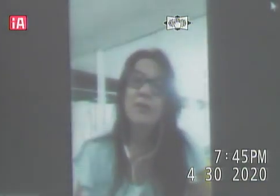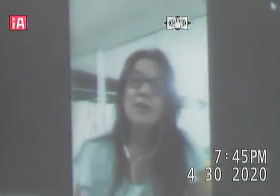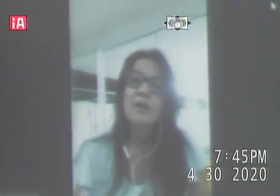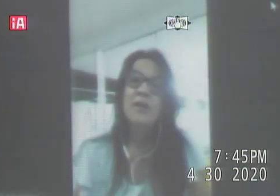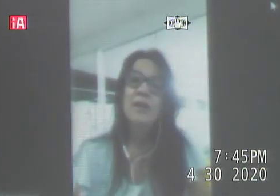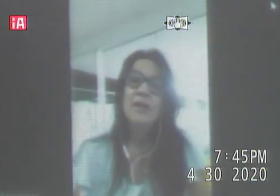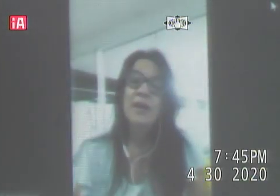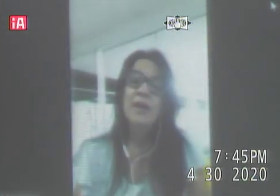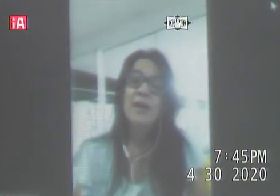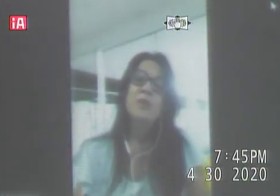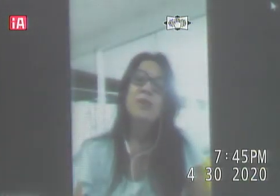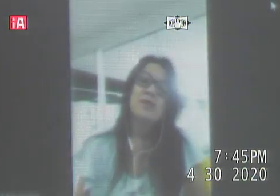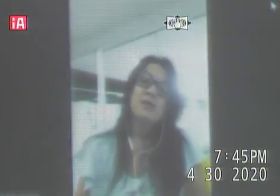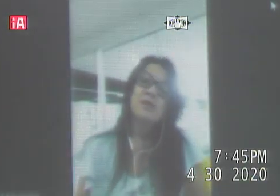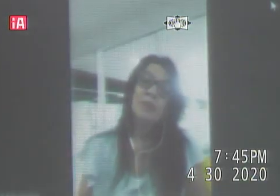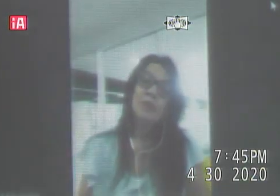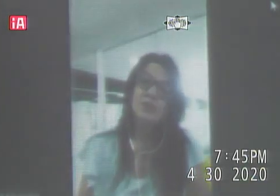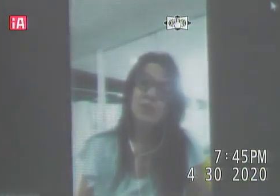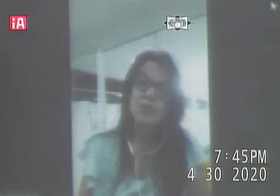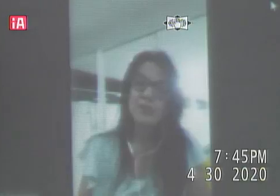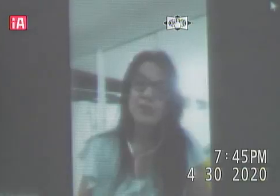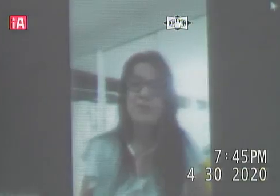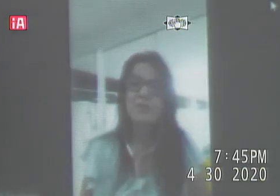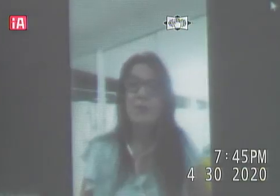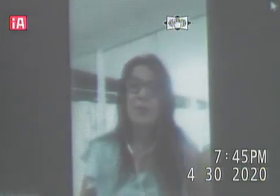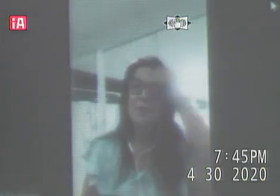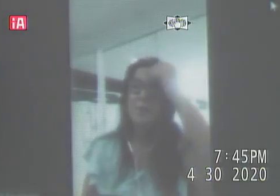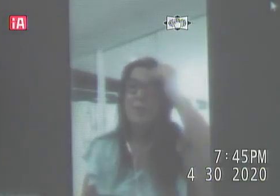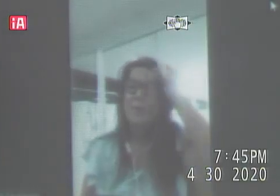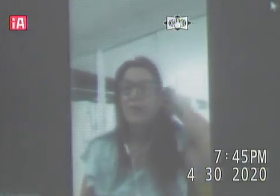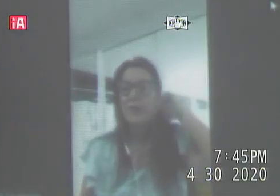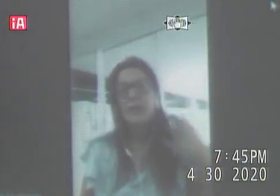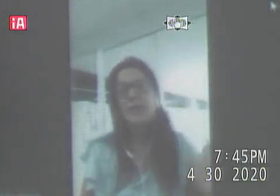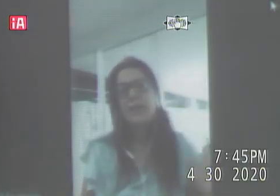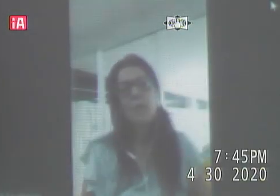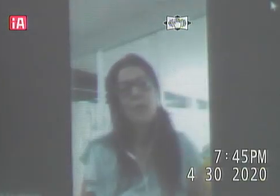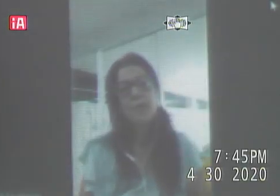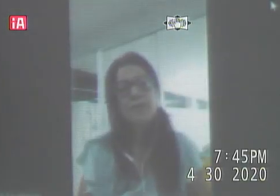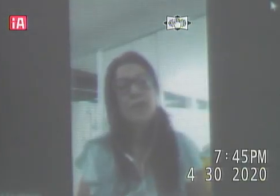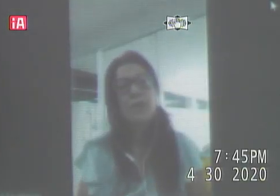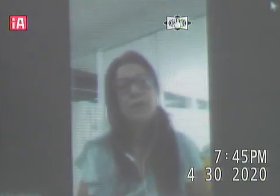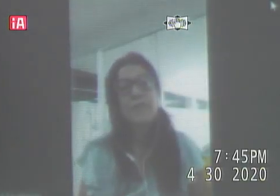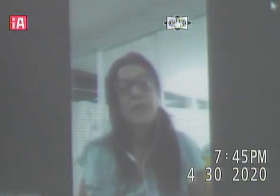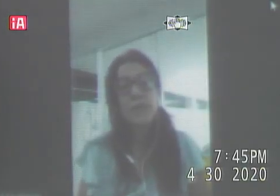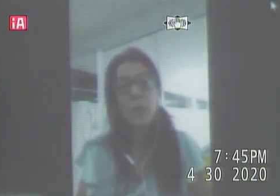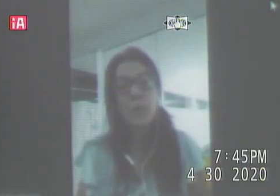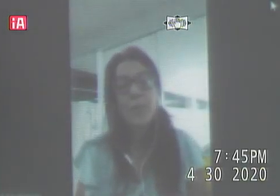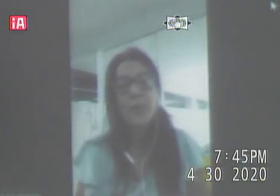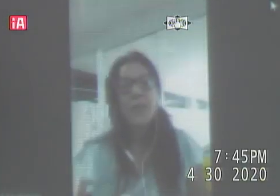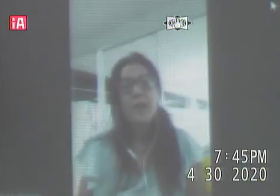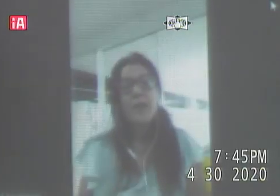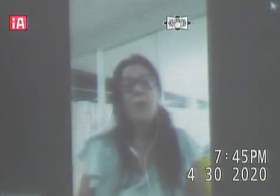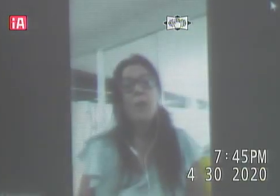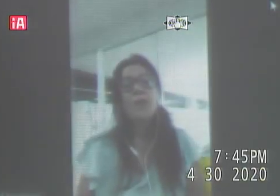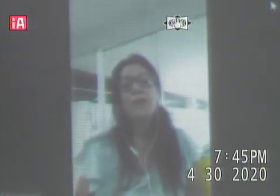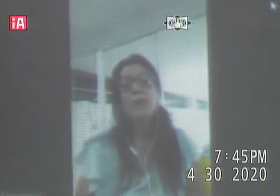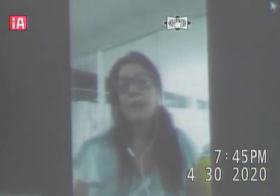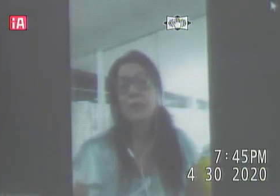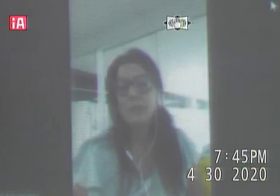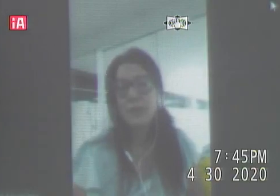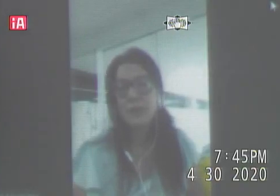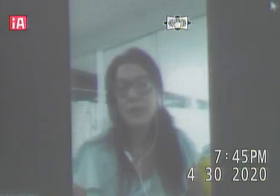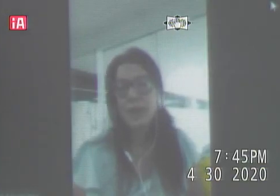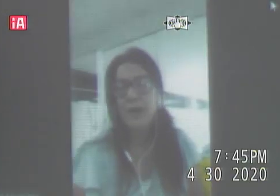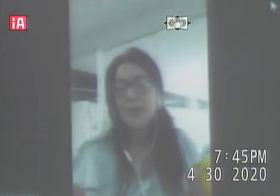pessoas, né, que muitas das vezes se posicionam dessa forma, ter essa compreensão, ter esse amor. Como o Pedro